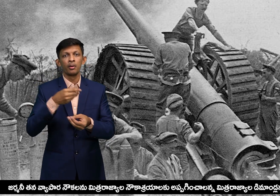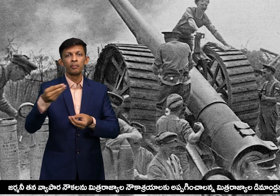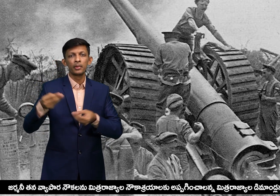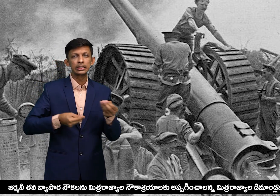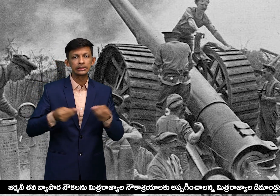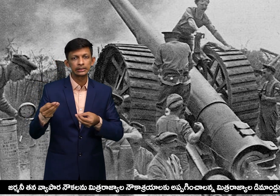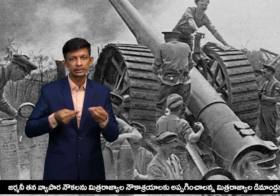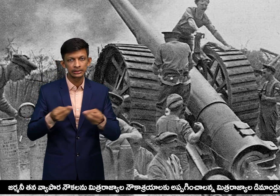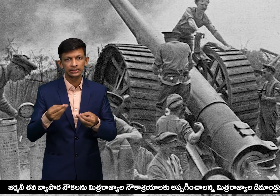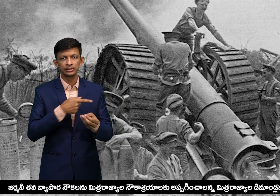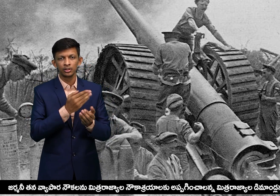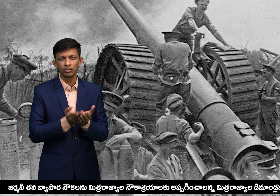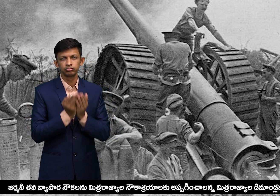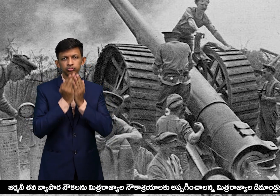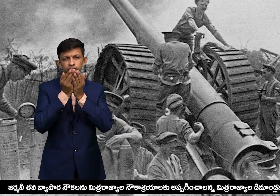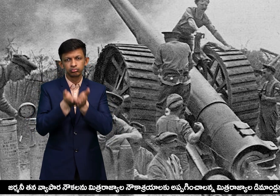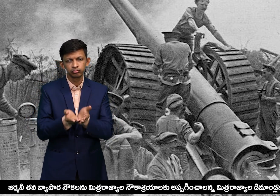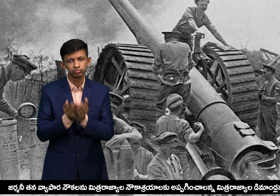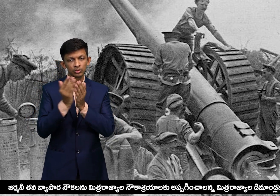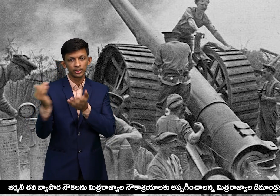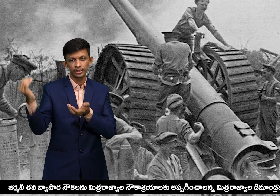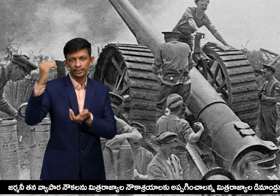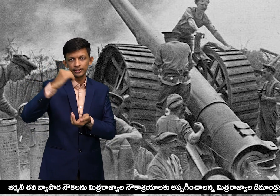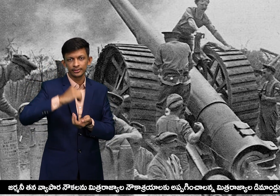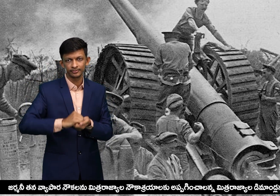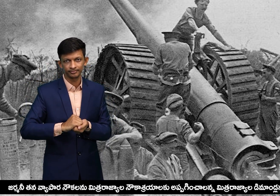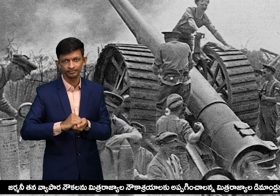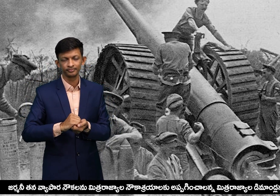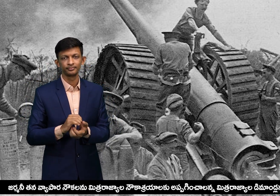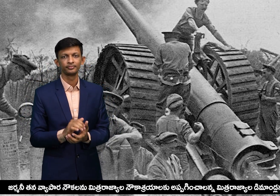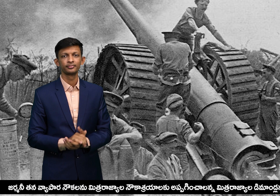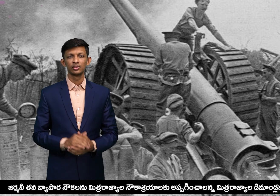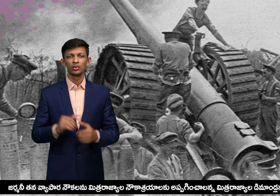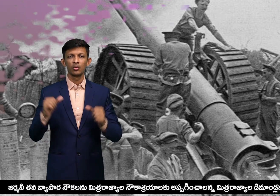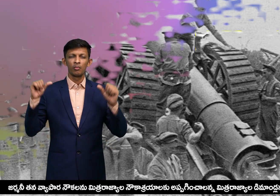అంగీకరించడానికి జర్మనీ నిరాకరించింది.